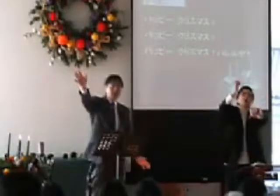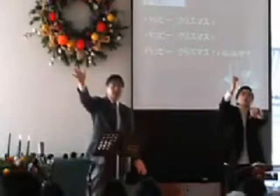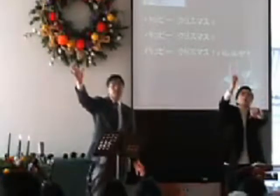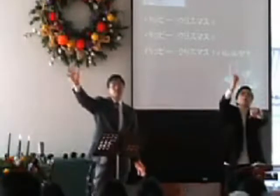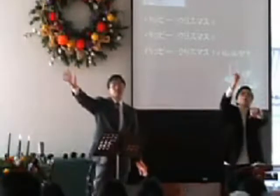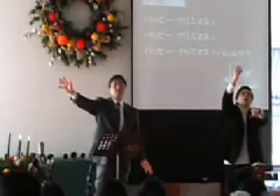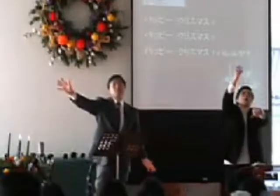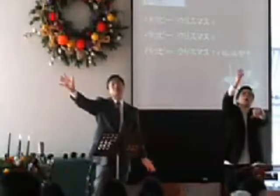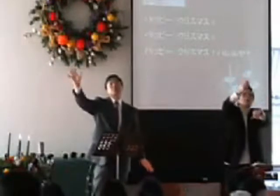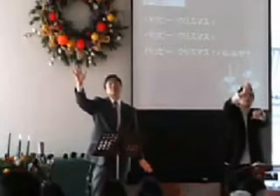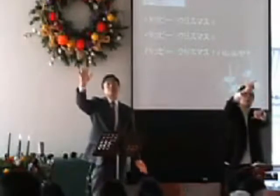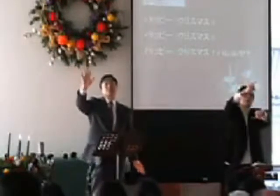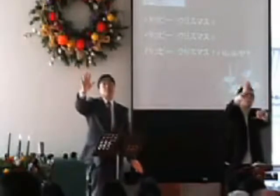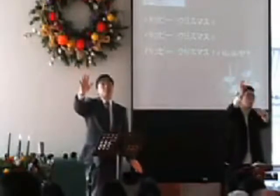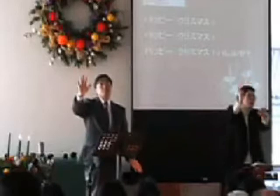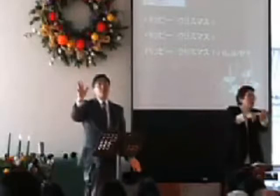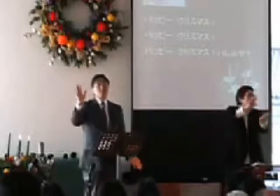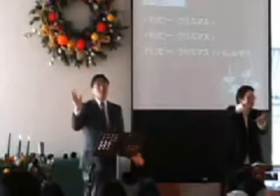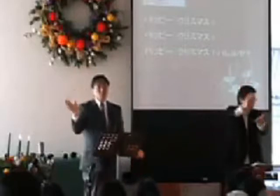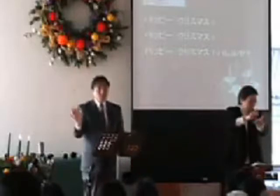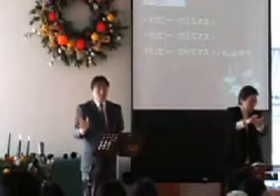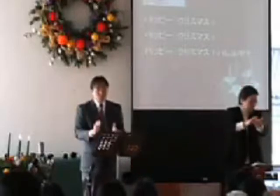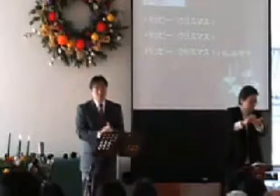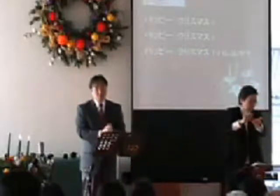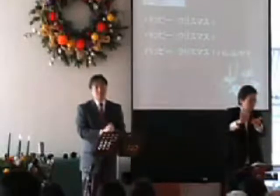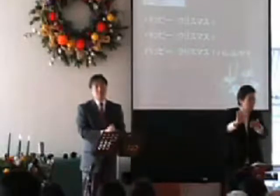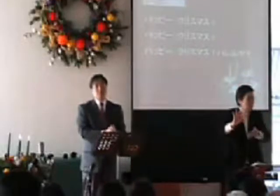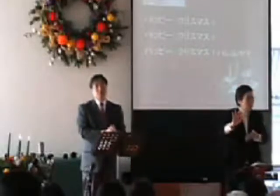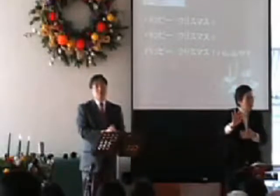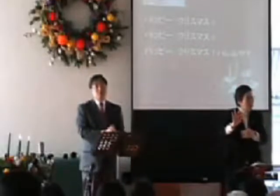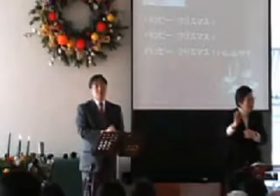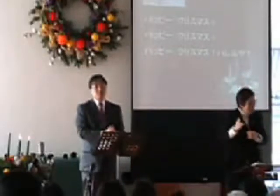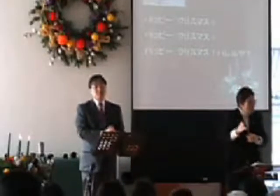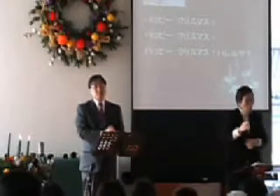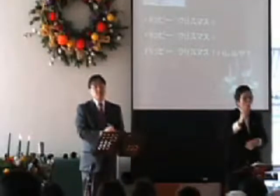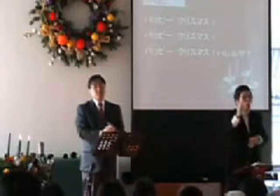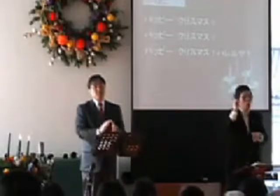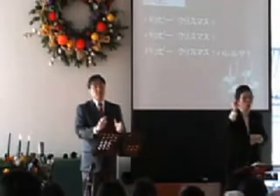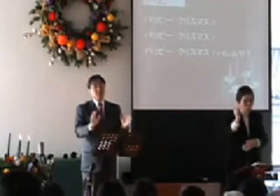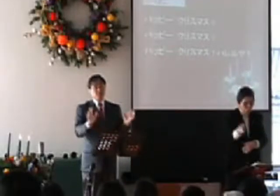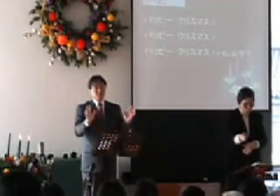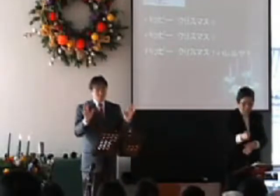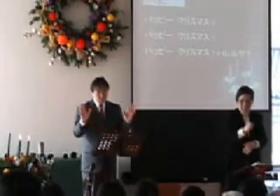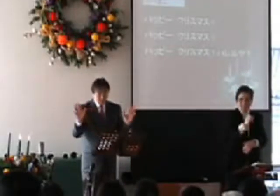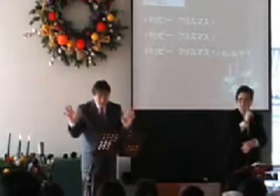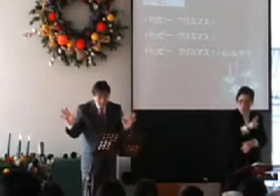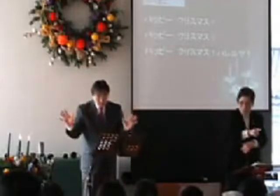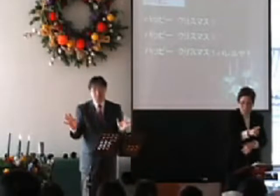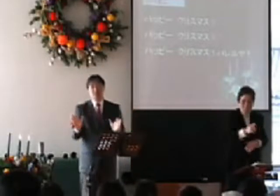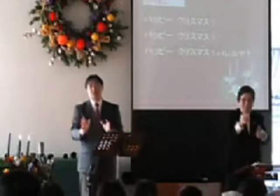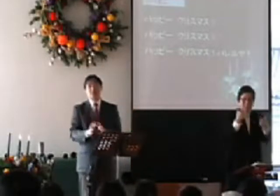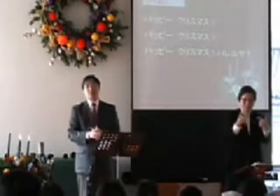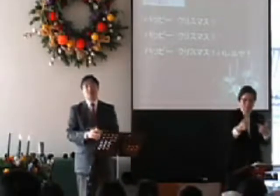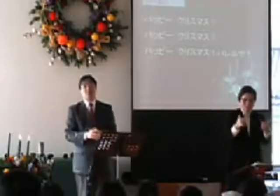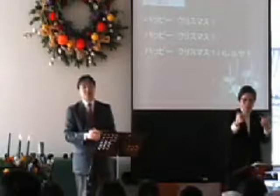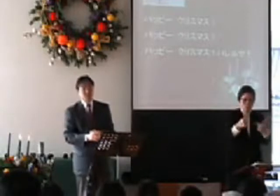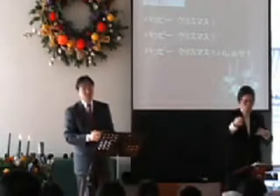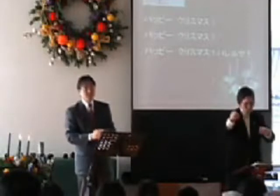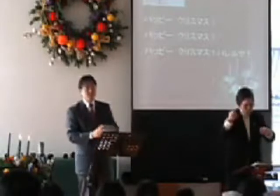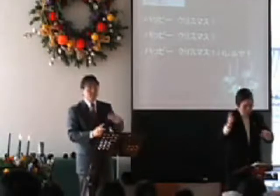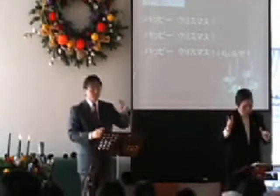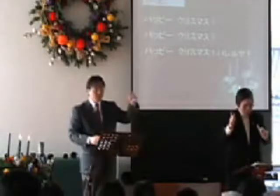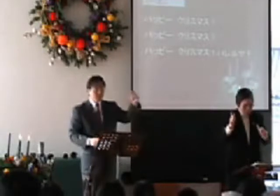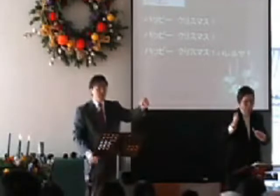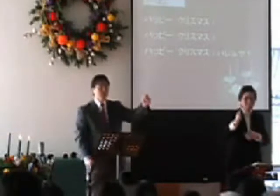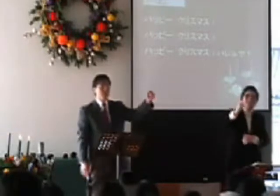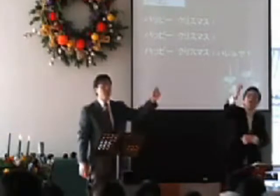勉強してるでしょ。少しずつずれてますけど、毎日毎日同じ動きをして、この時間にはここにあの星が出て、この時間には